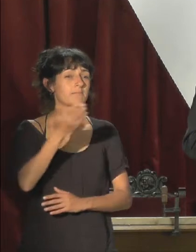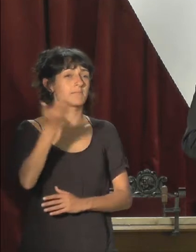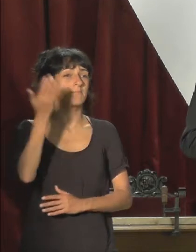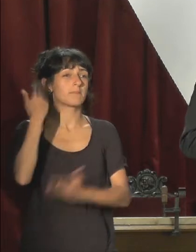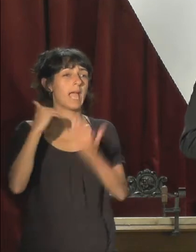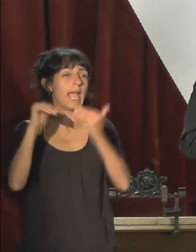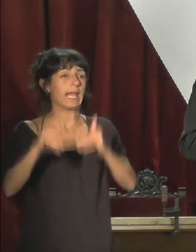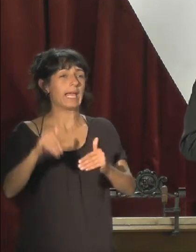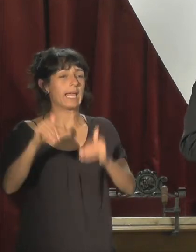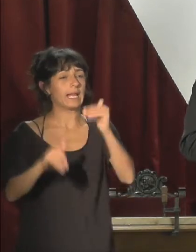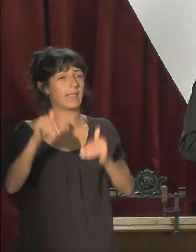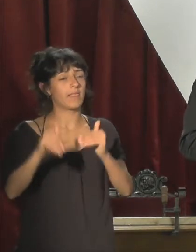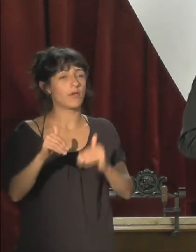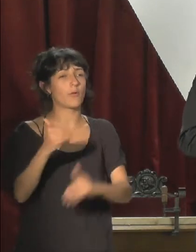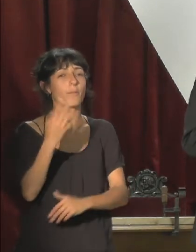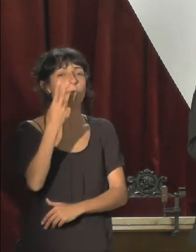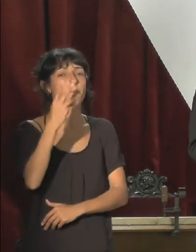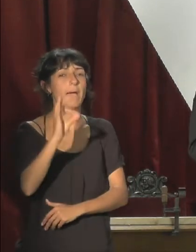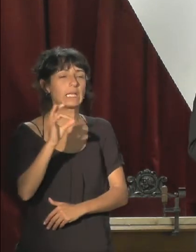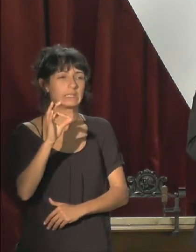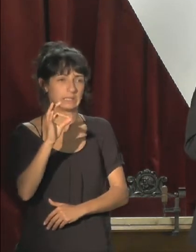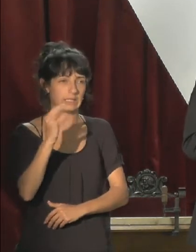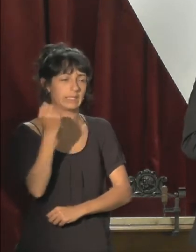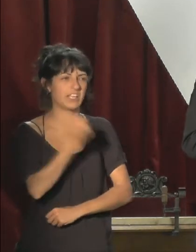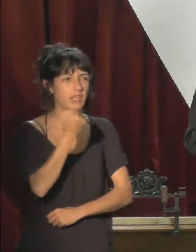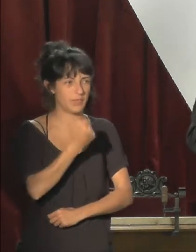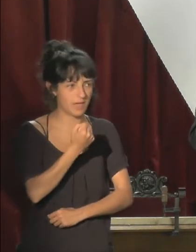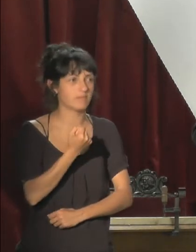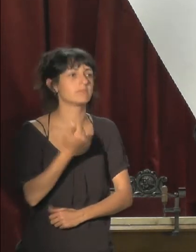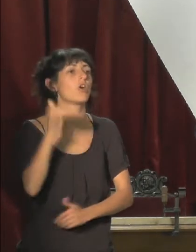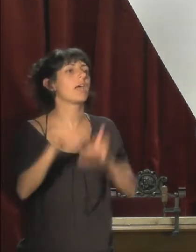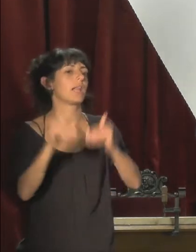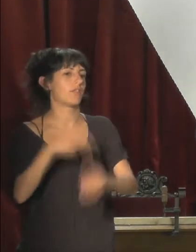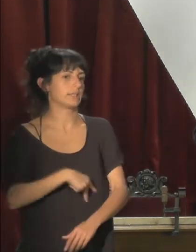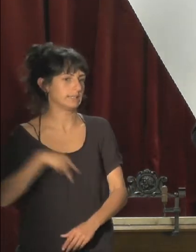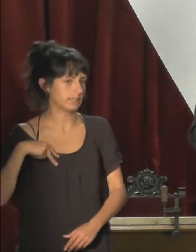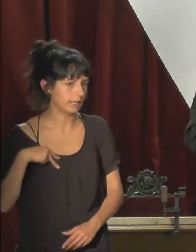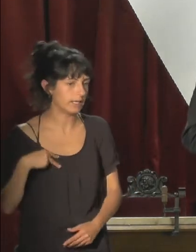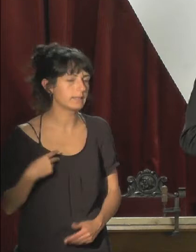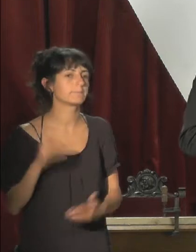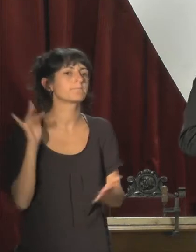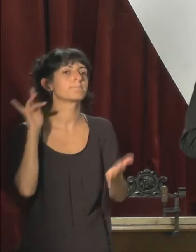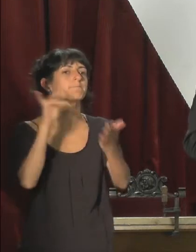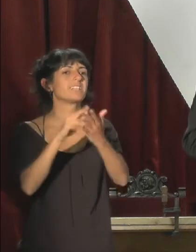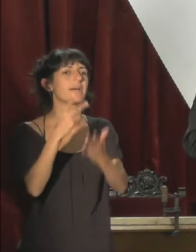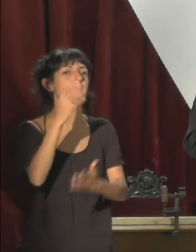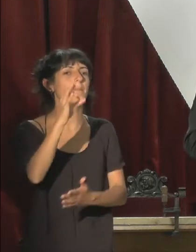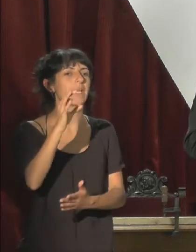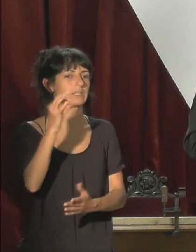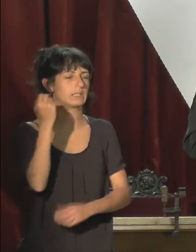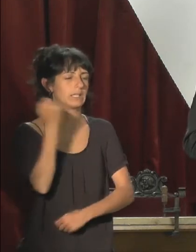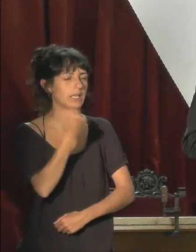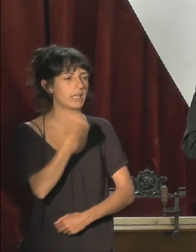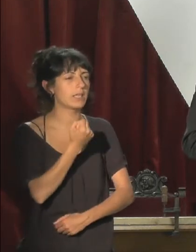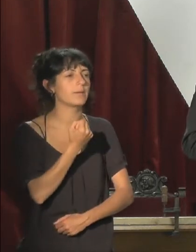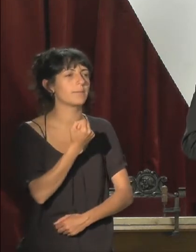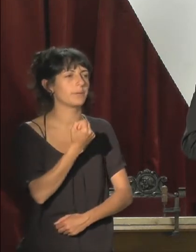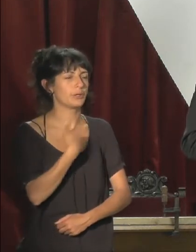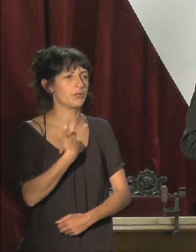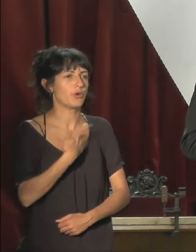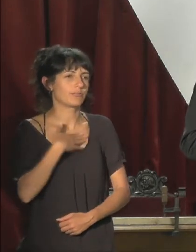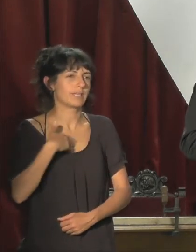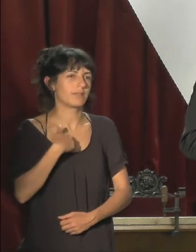20 de decembro, nas pasadas eleccións xerais, o 20 de decembro, en Marea, quero lembralo